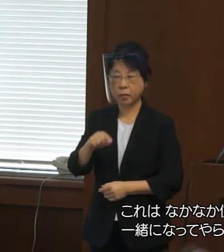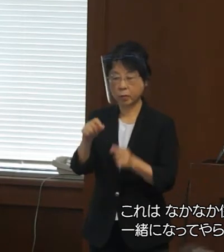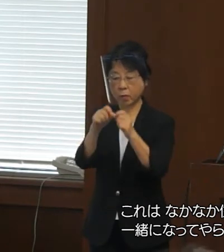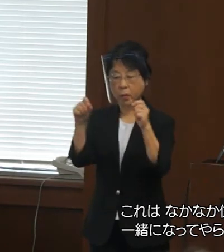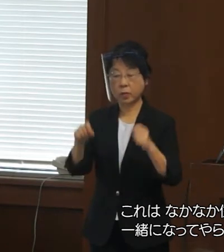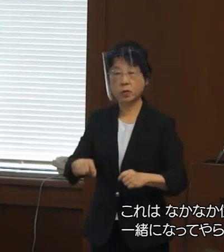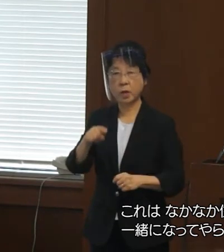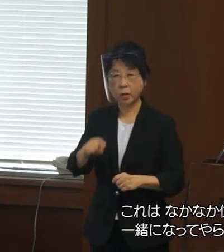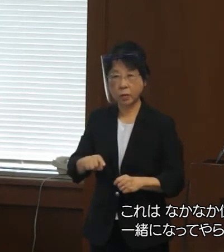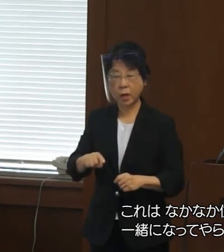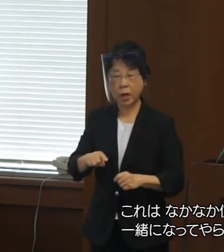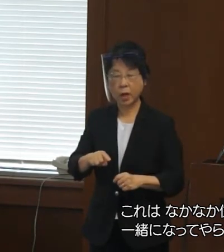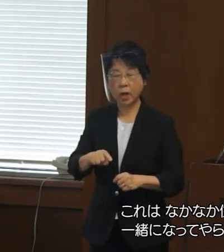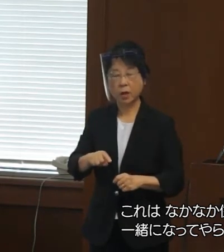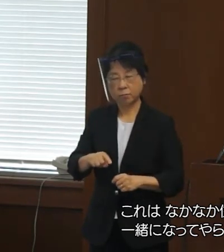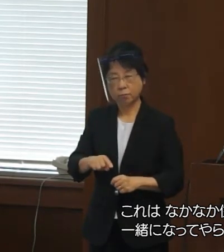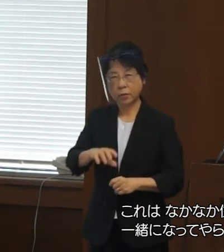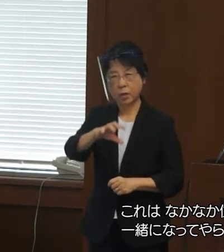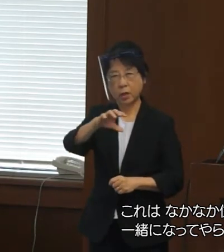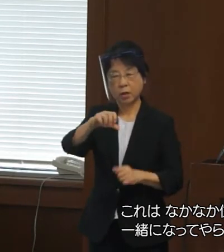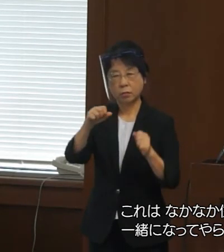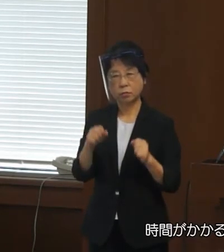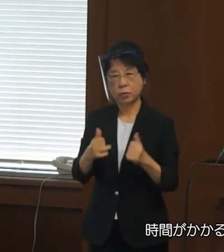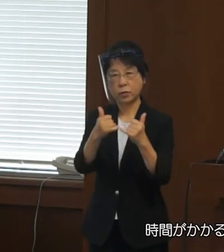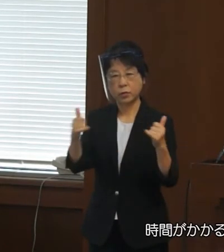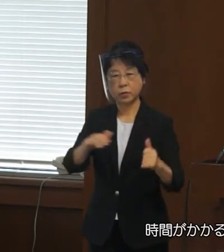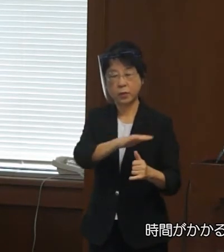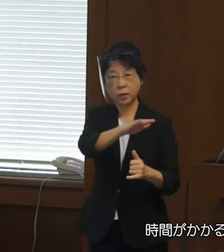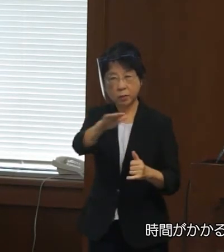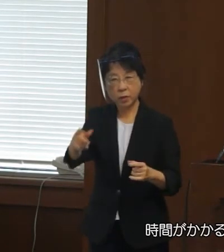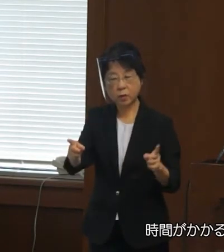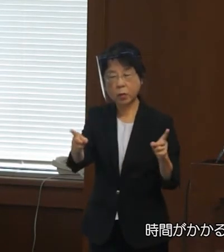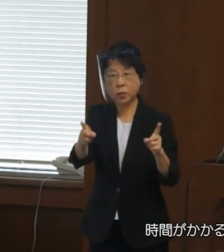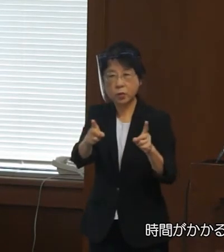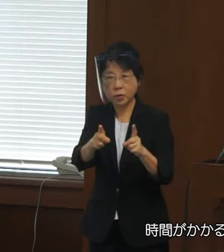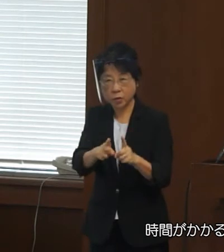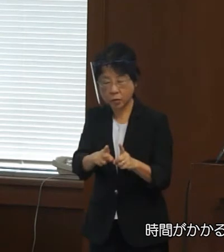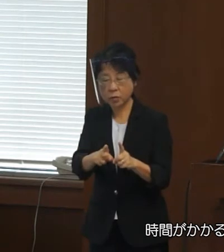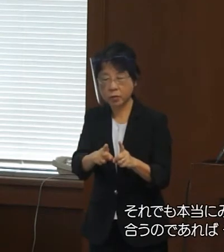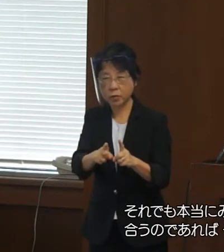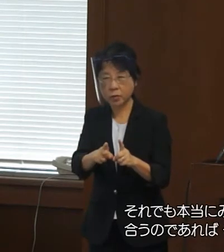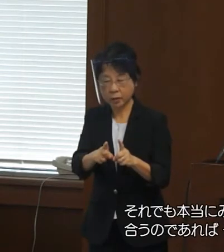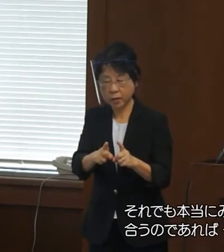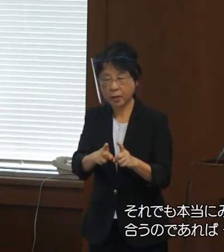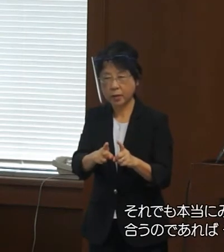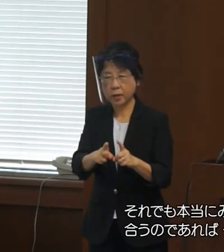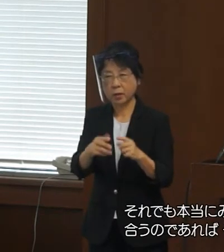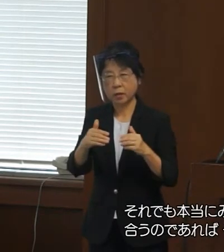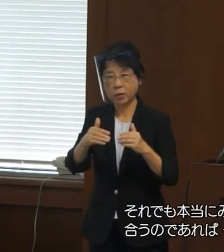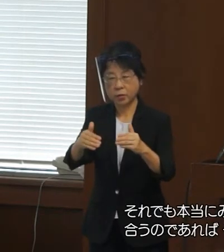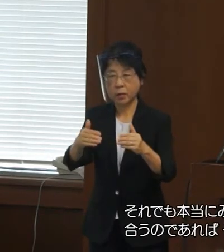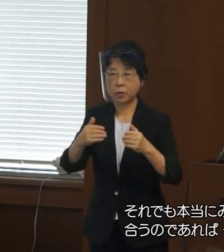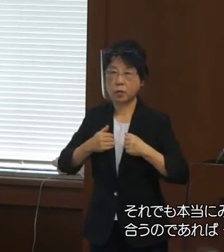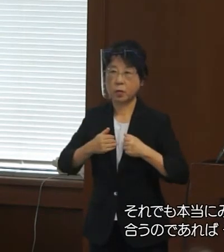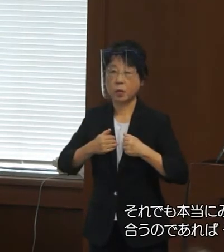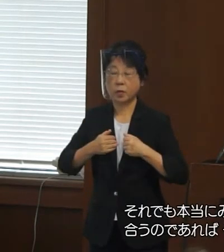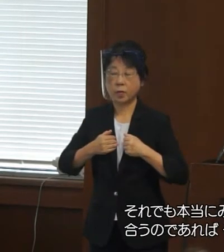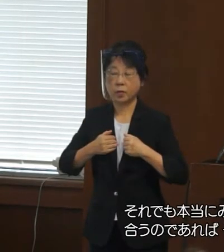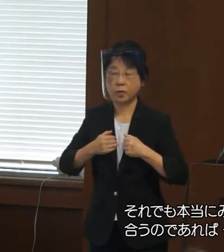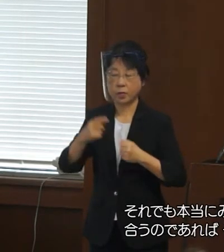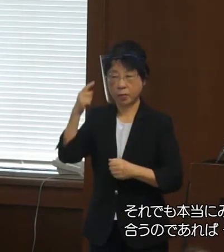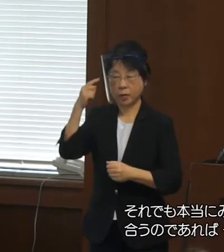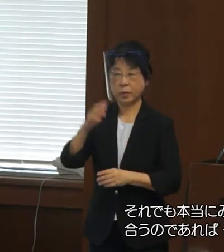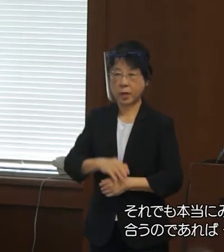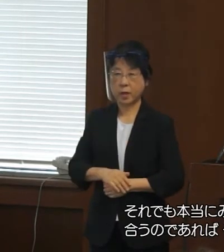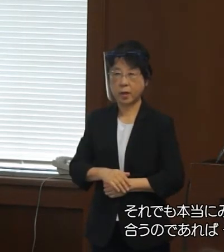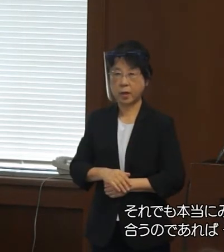ゃいけないことで、これも多少時間がかかる、多少っていうか時間がかかるやり方なんだけど、それでも本当にみんなの気持ちが合うんであれ